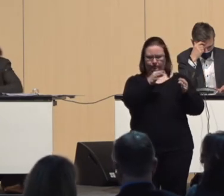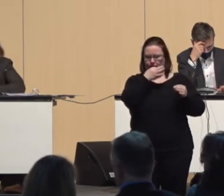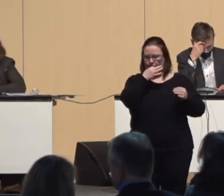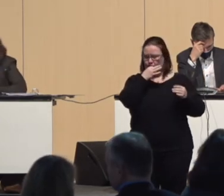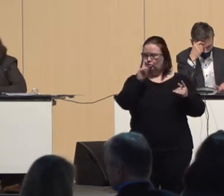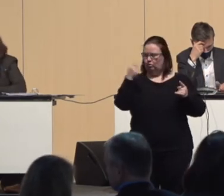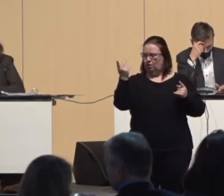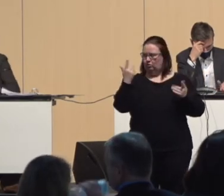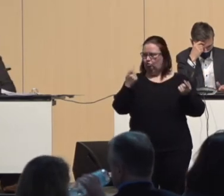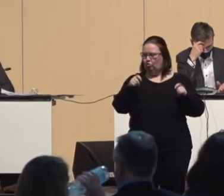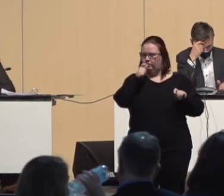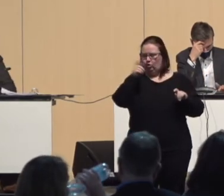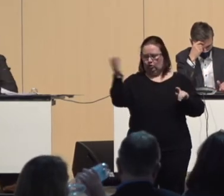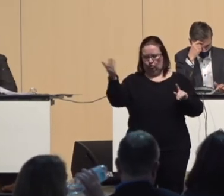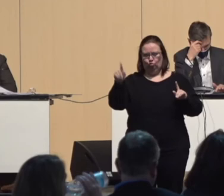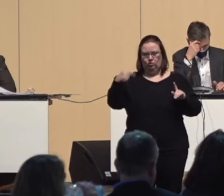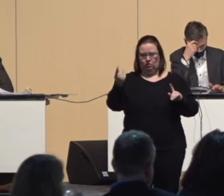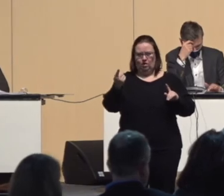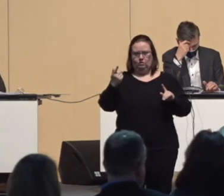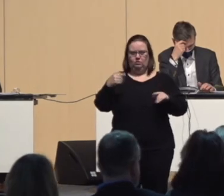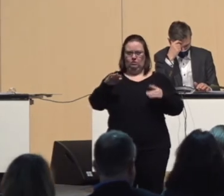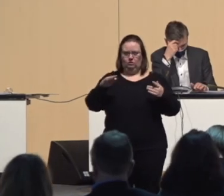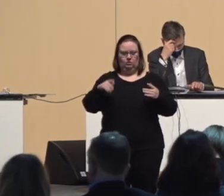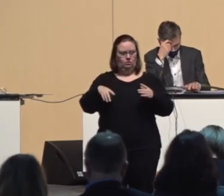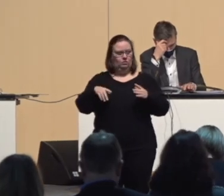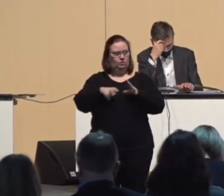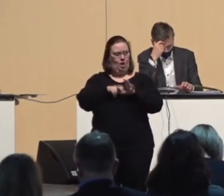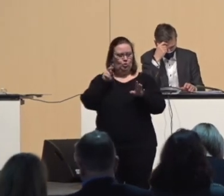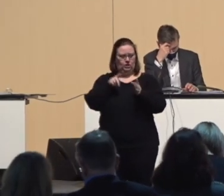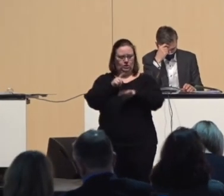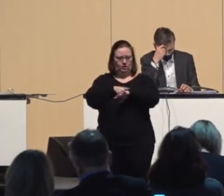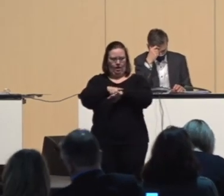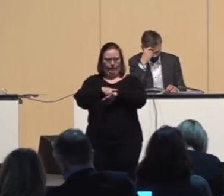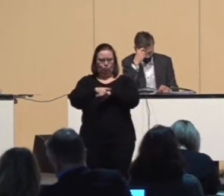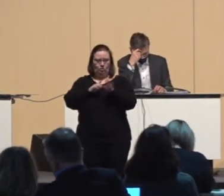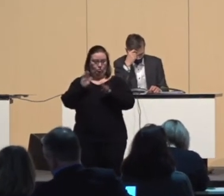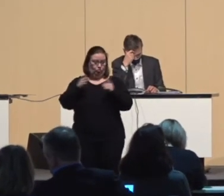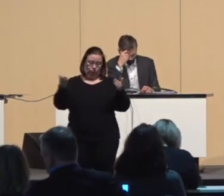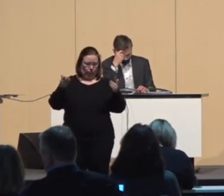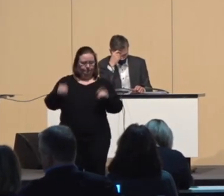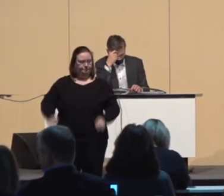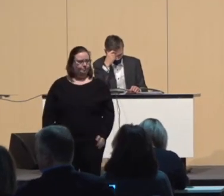dann zum Schlusswort und dann wird man Auszeit nehmen, bevor wir dann in die Abstimmung kommen.